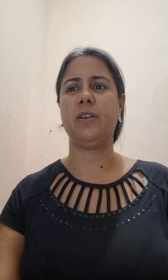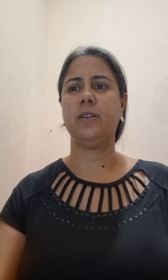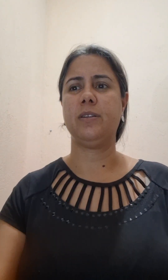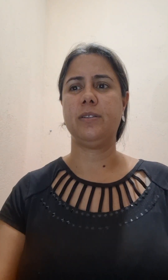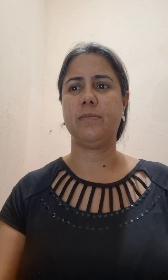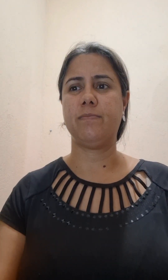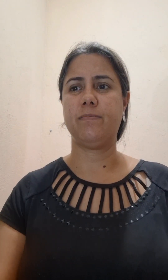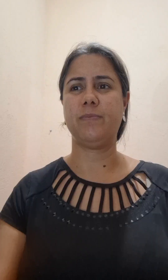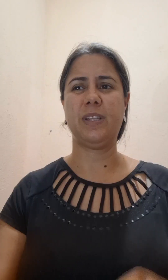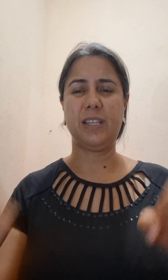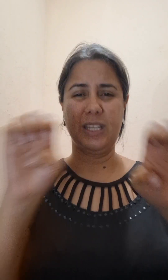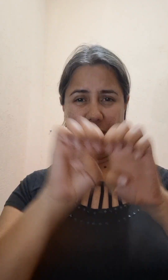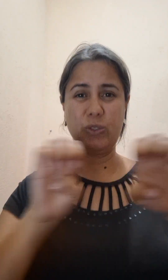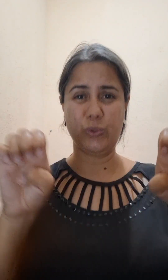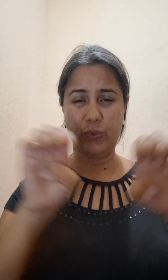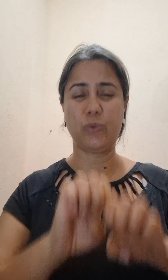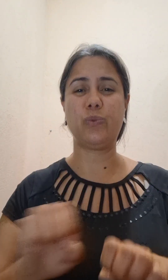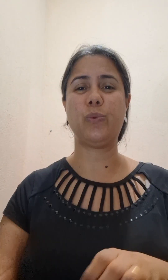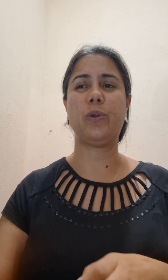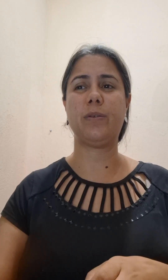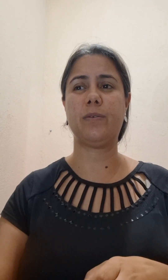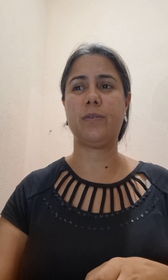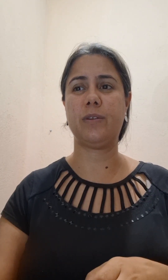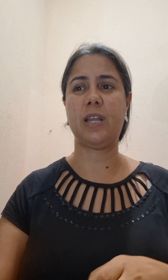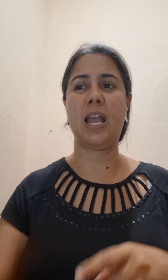Vamos ver, então, essa estrutura